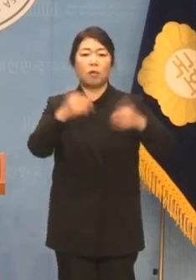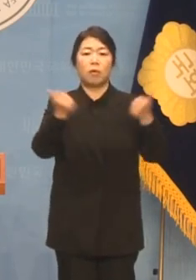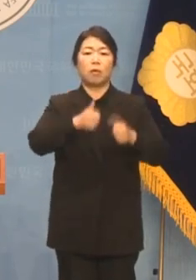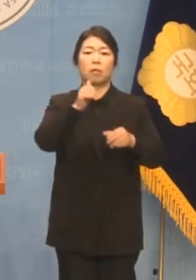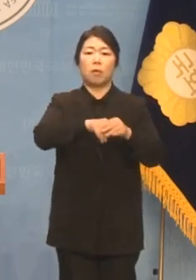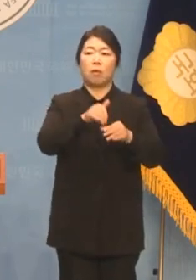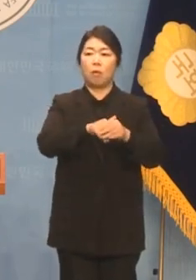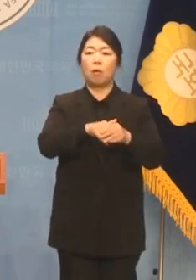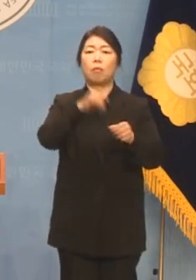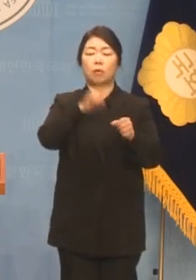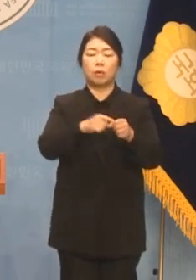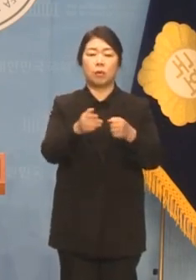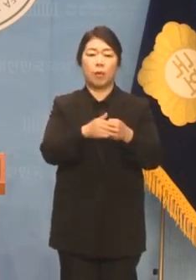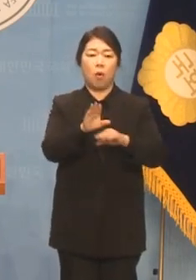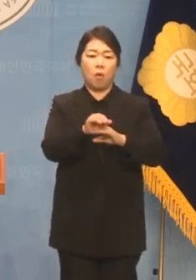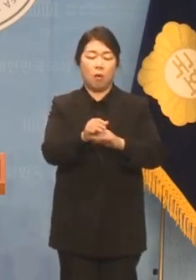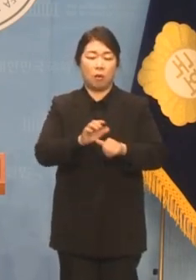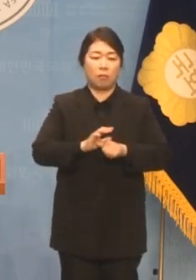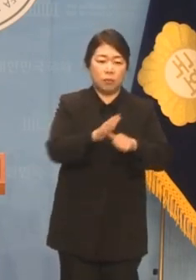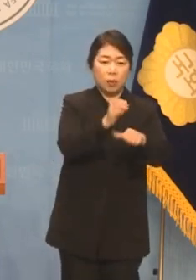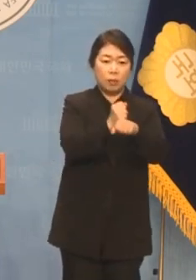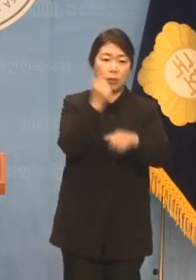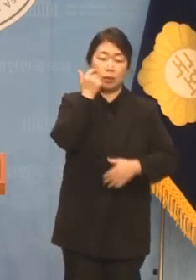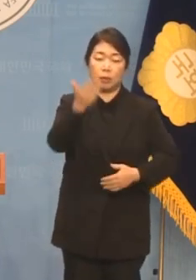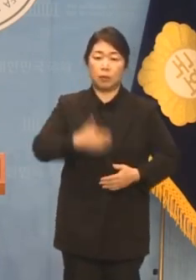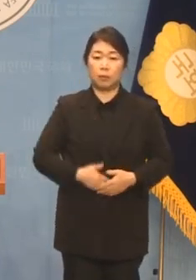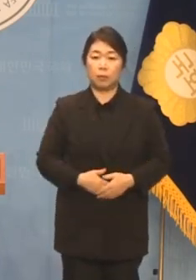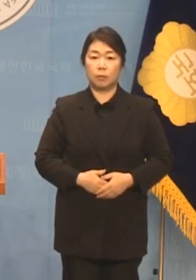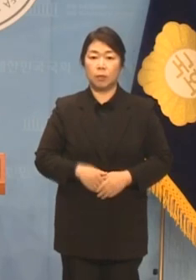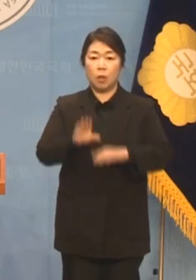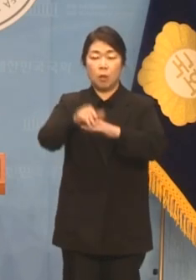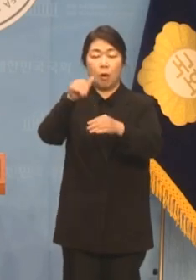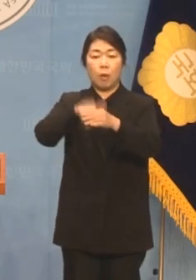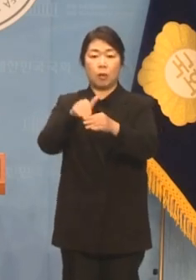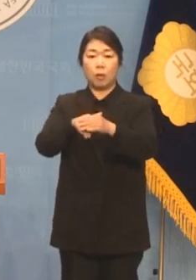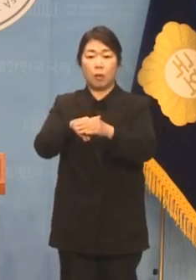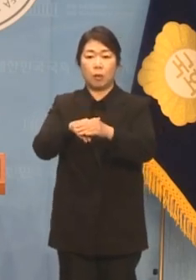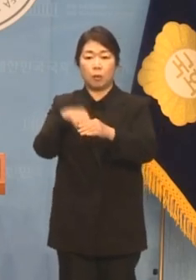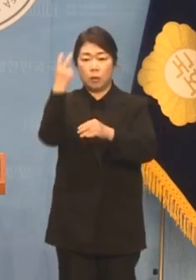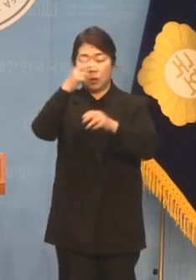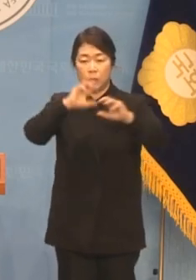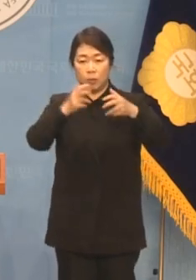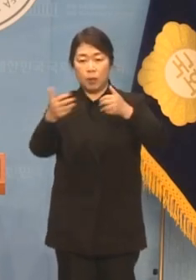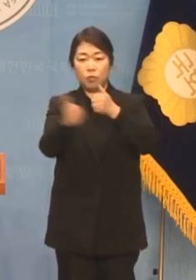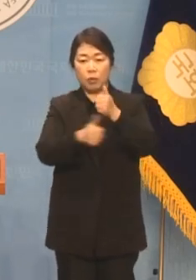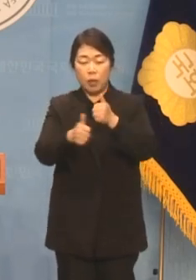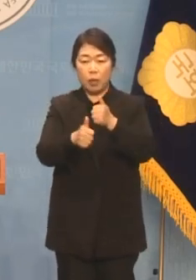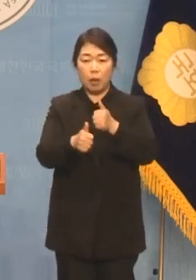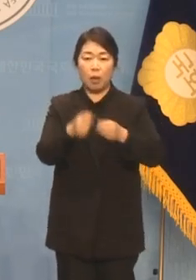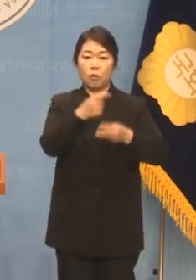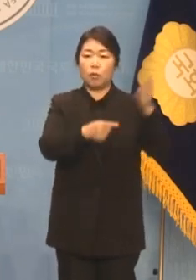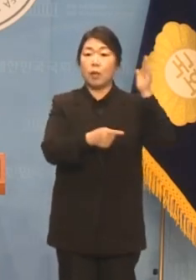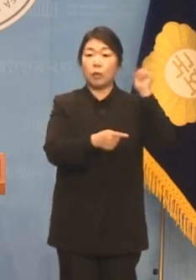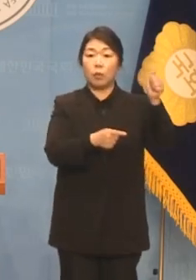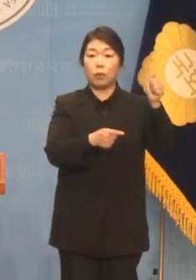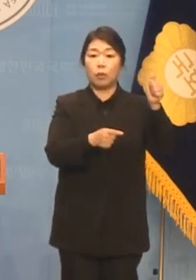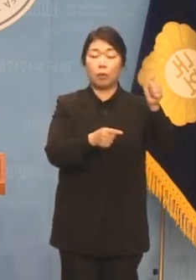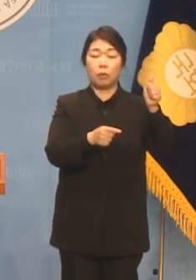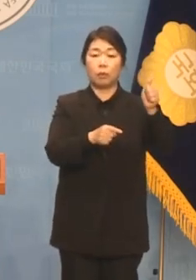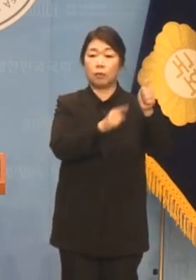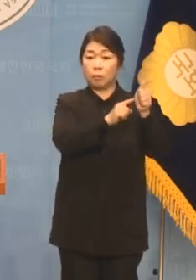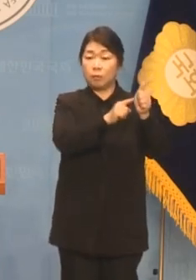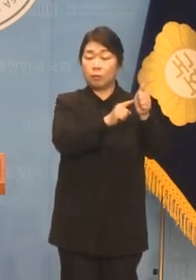있니까 선거방송 심의위원회가 윤성열 대통령의 대파 가격 발언을 보도했던 MBC